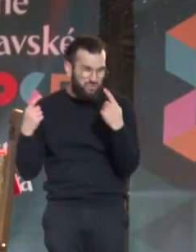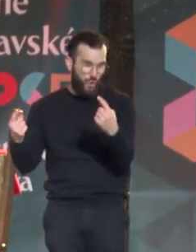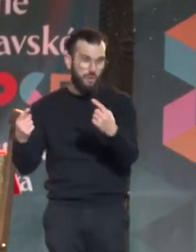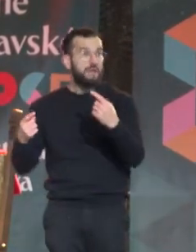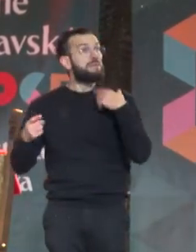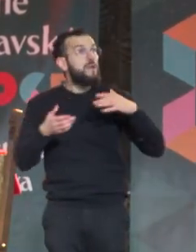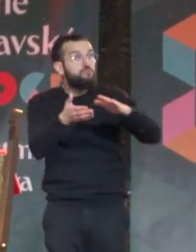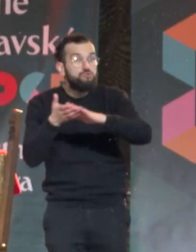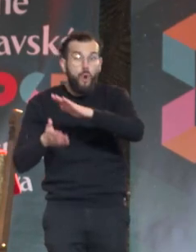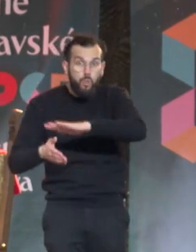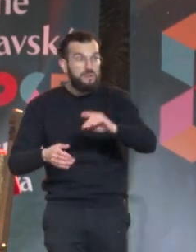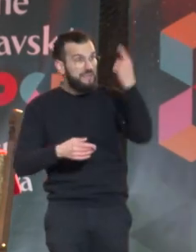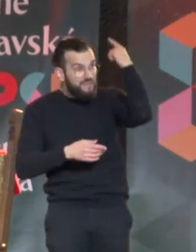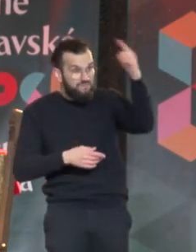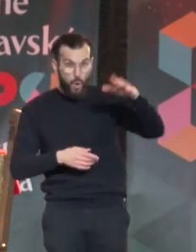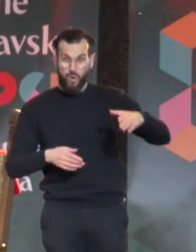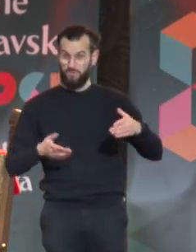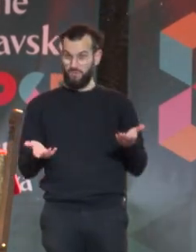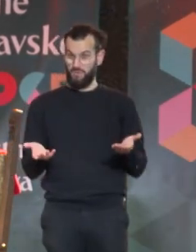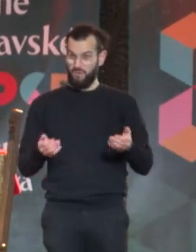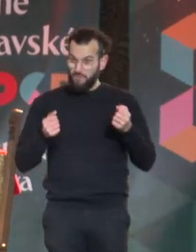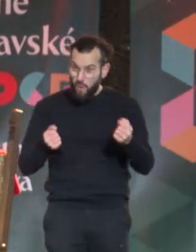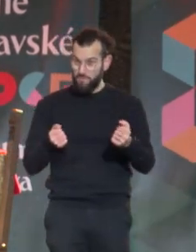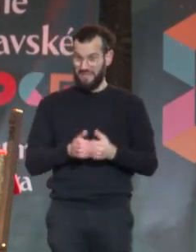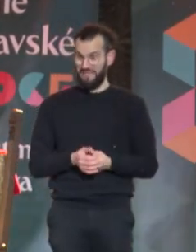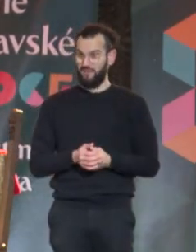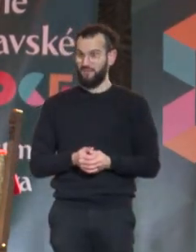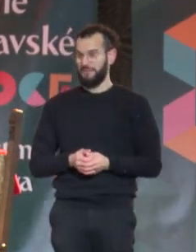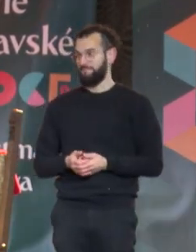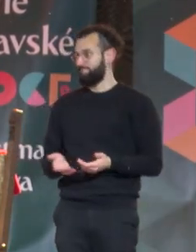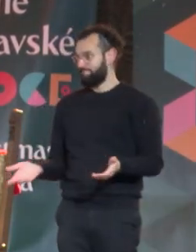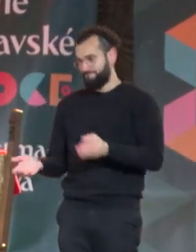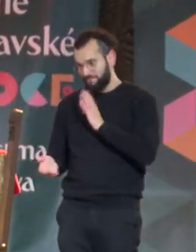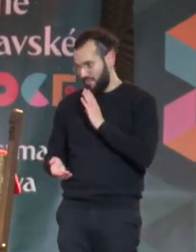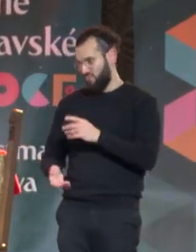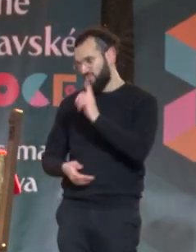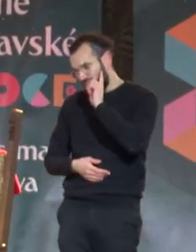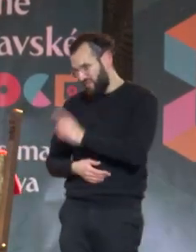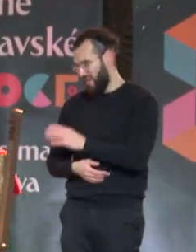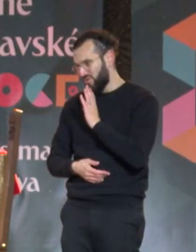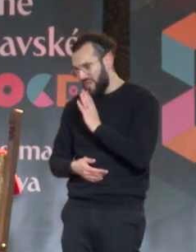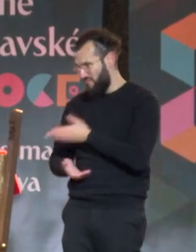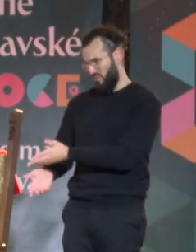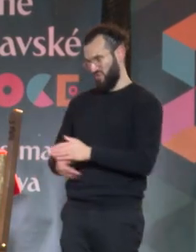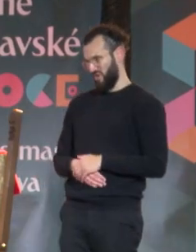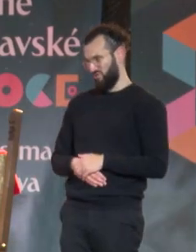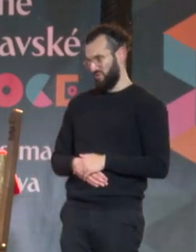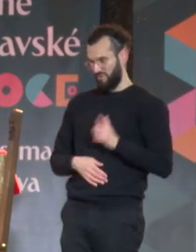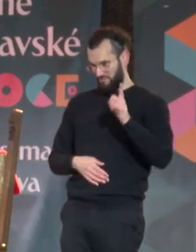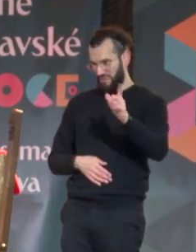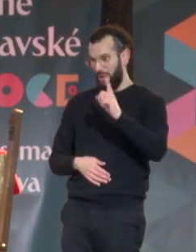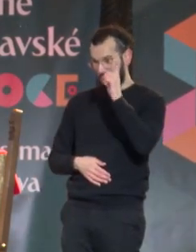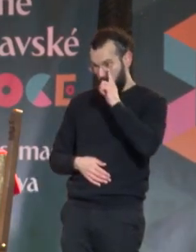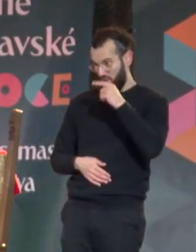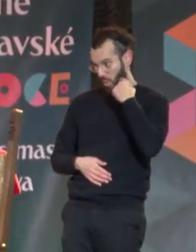v parku na kopci ako ostatní. Lenže to samozrejme nejde. To predsa vieš, Tomko. S mamičkou robíme pre